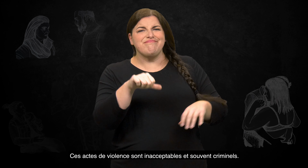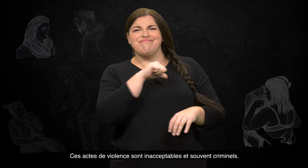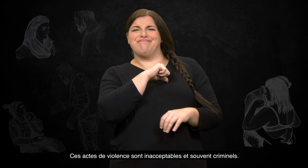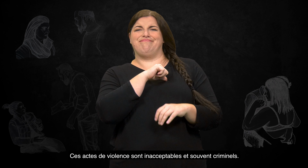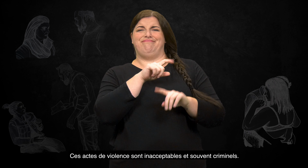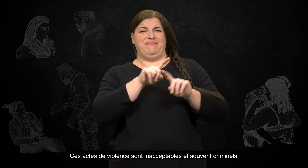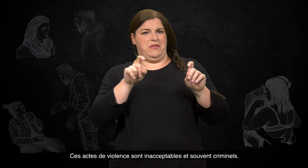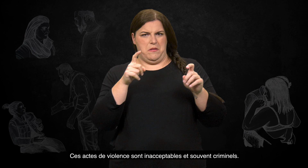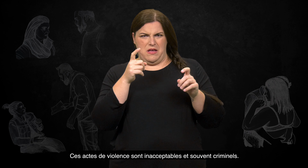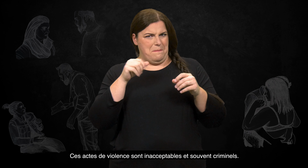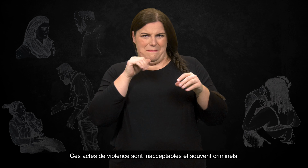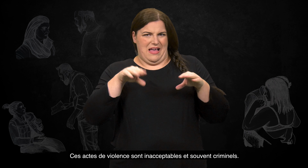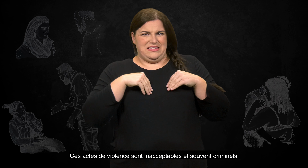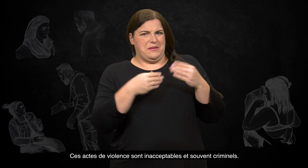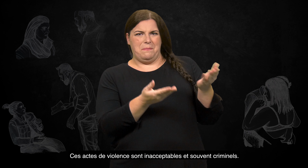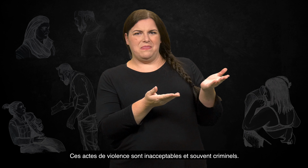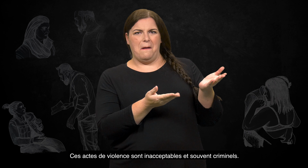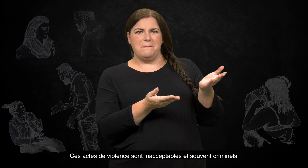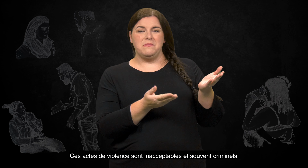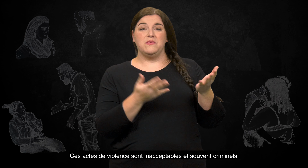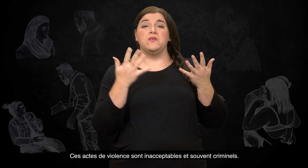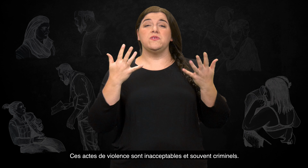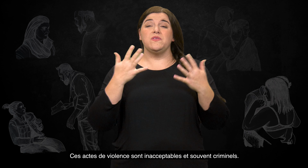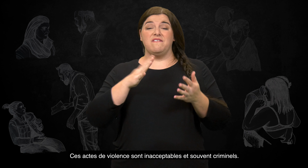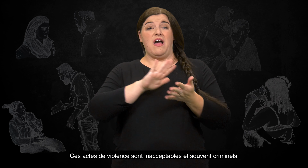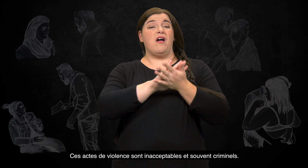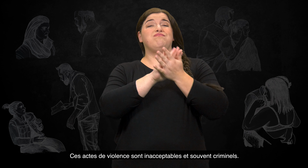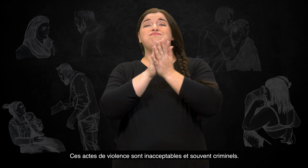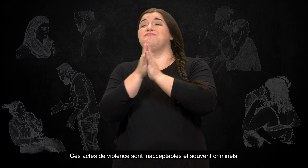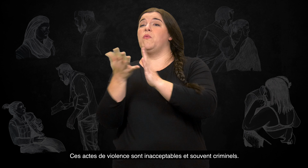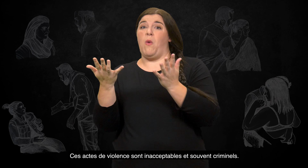Ces actes de violence sont inacceptables et souvent criminels.